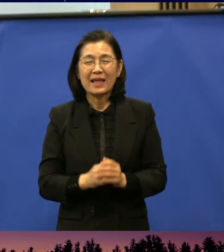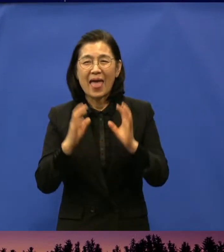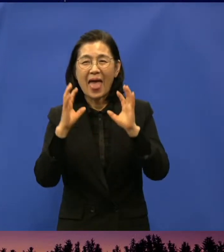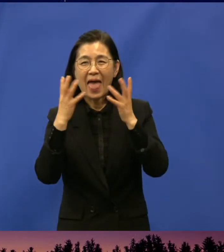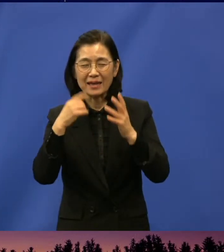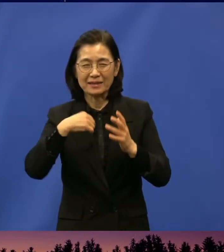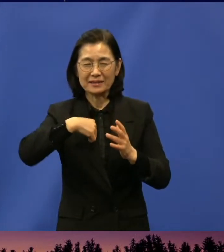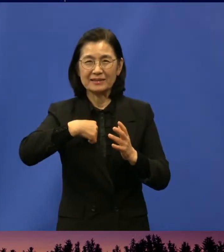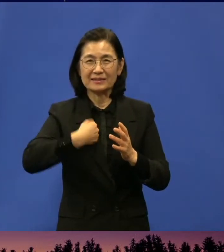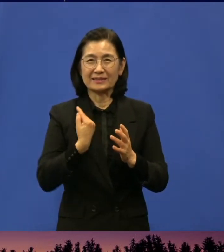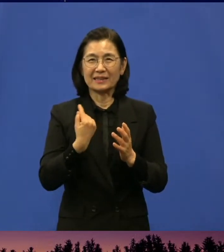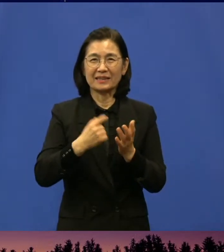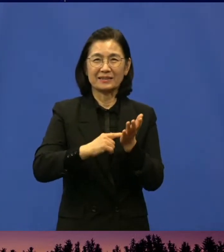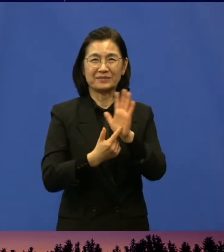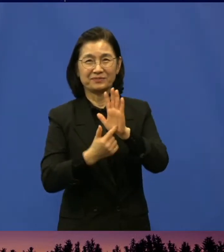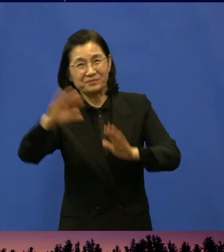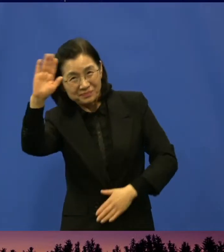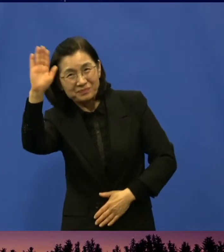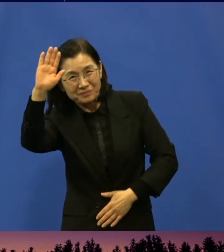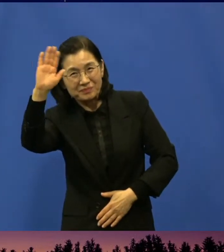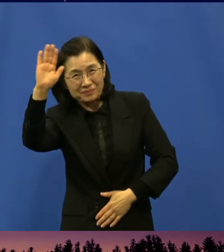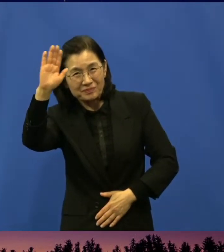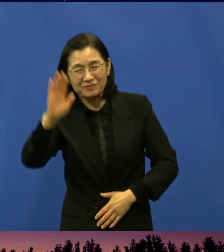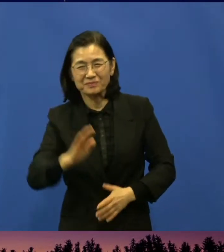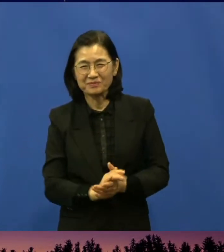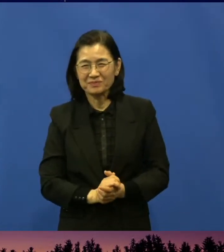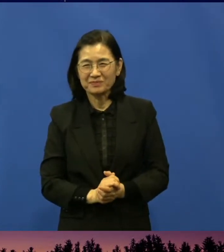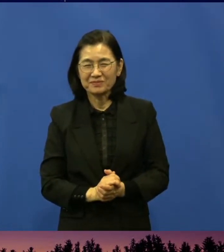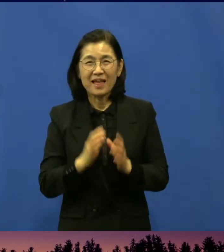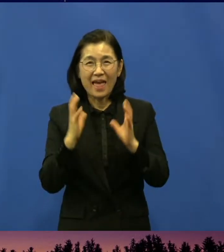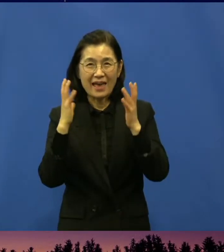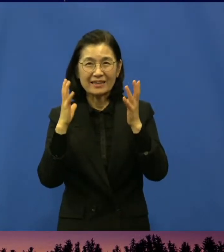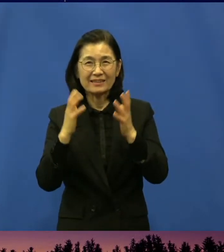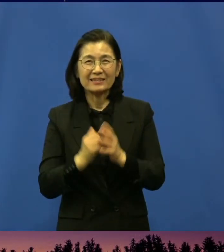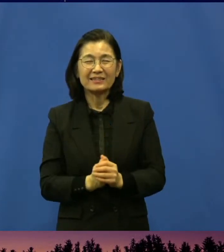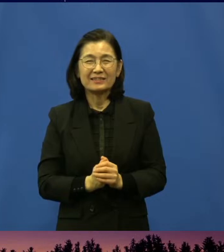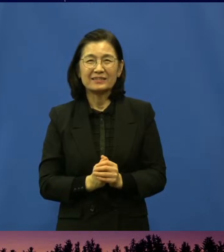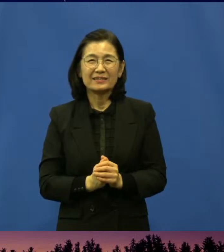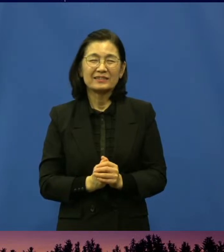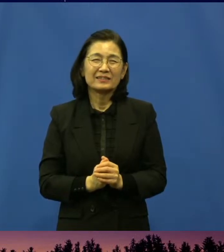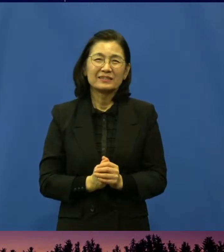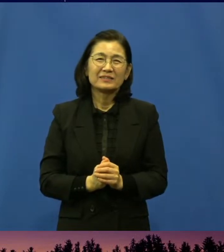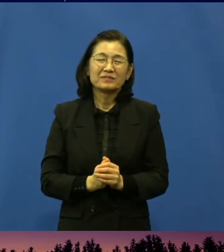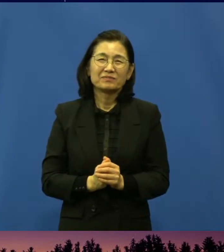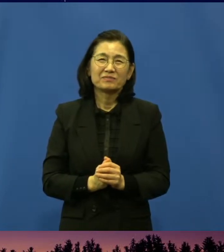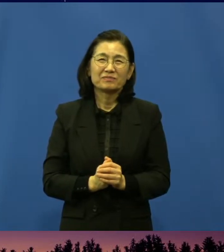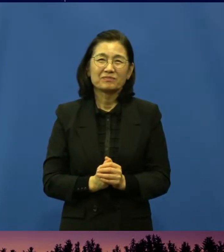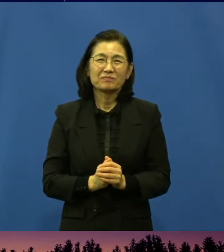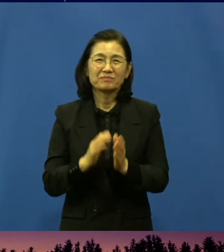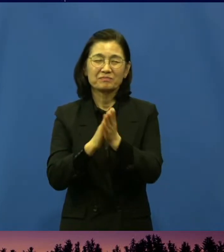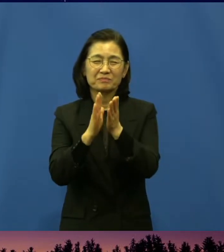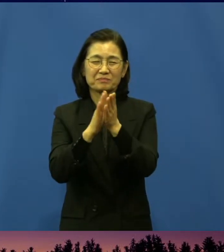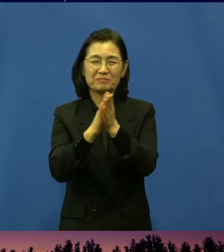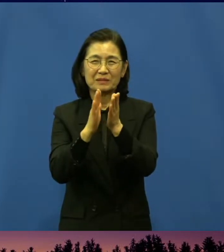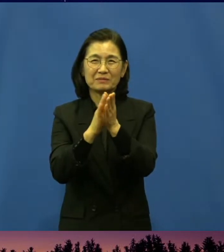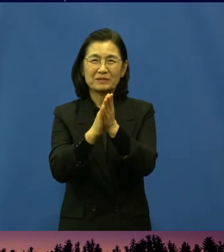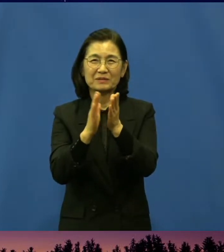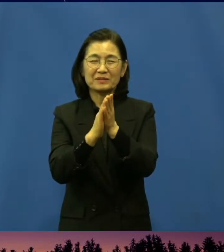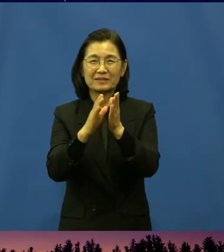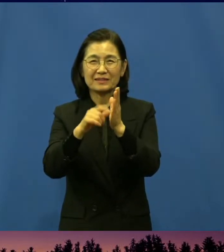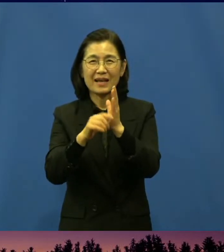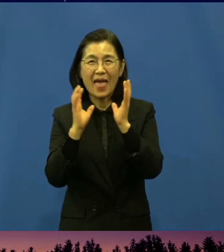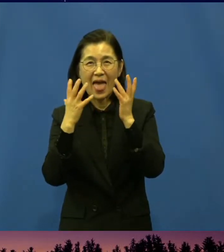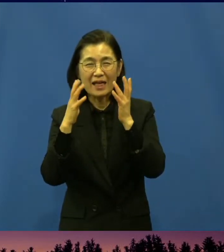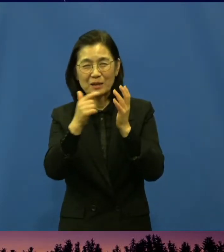알리잖아요. 존재, 나 여기 있어요. 이렇게 박수 쳐주니까 또 이렇게 자기의 존재를 드러내고 너무 귀하잖아요, 그죠?